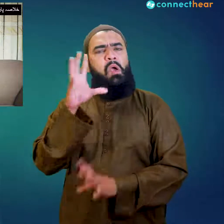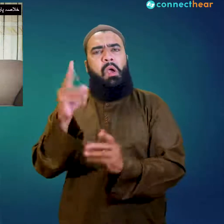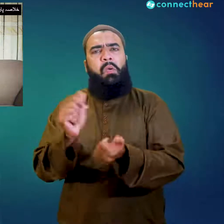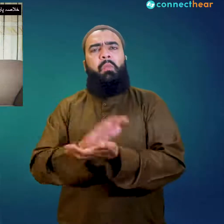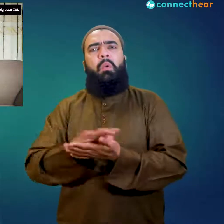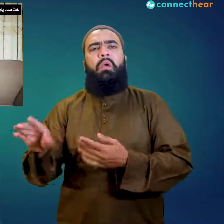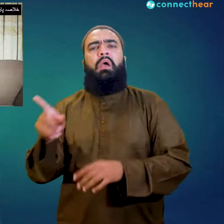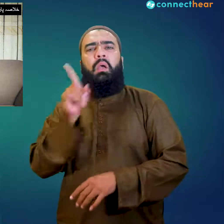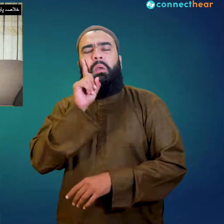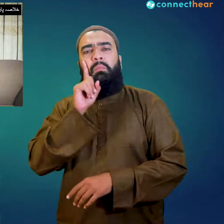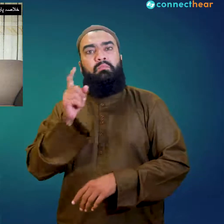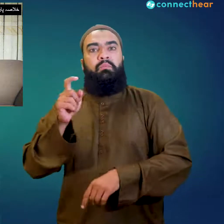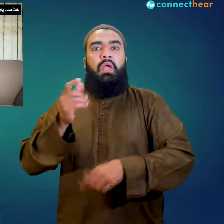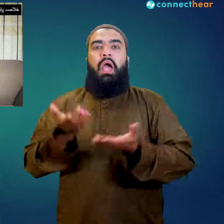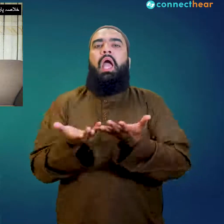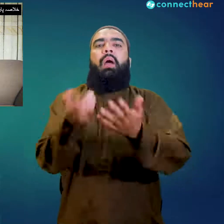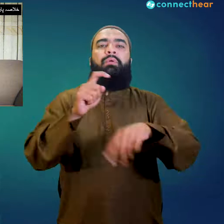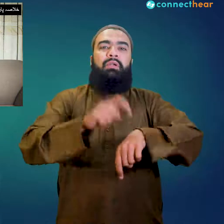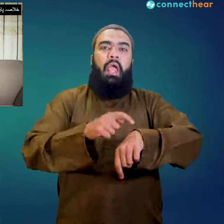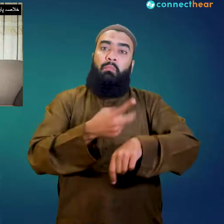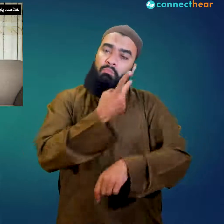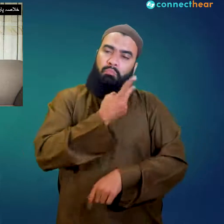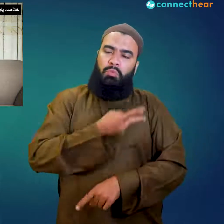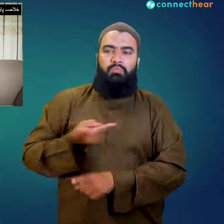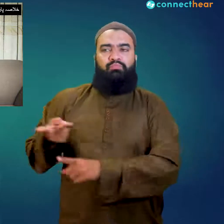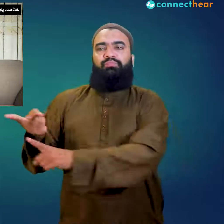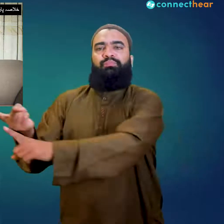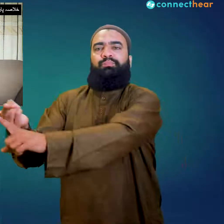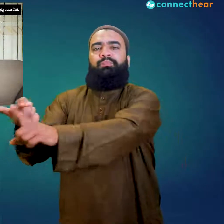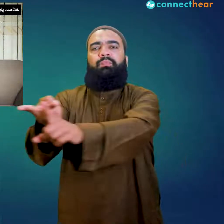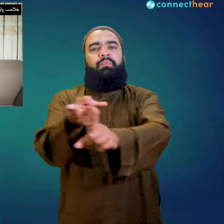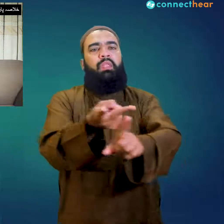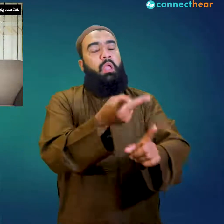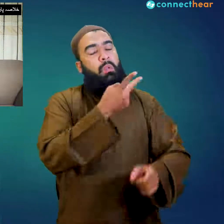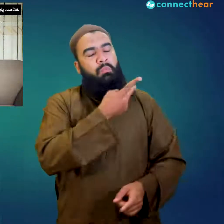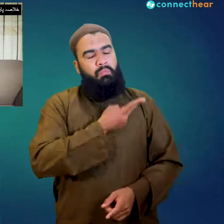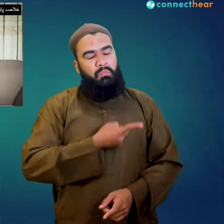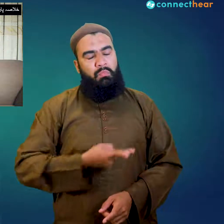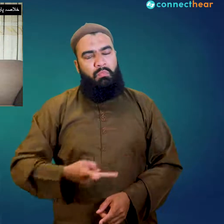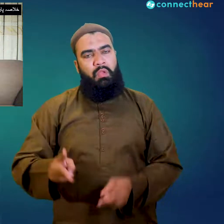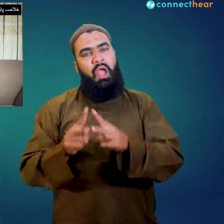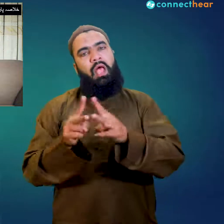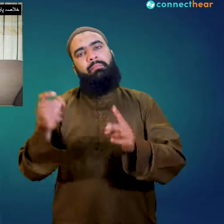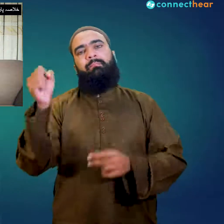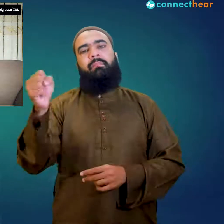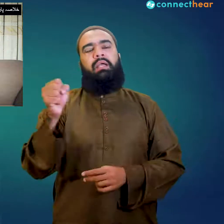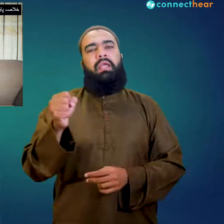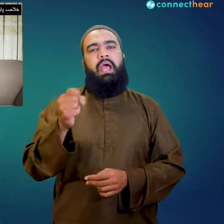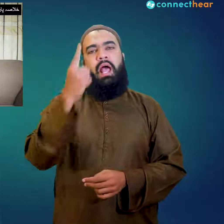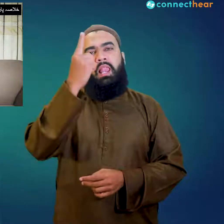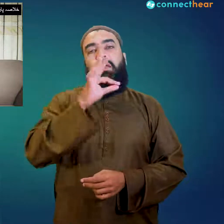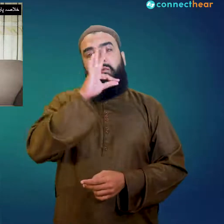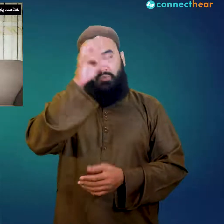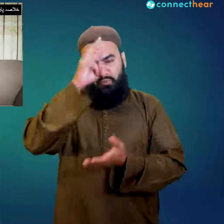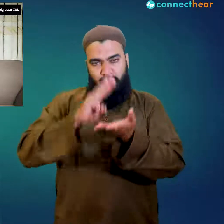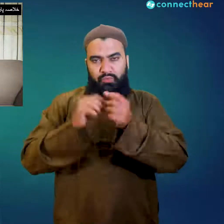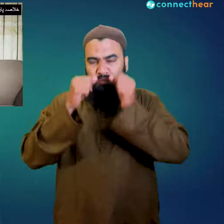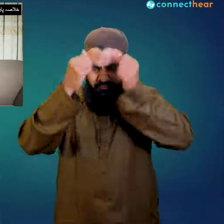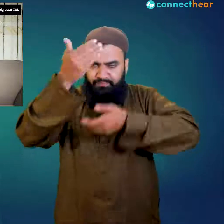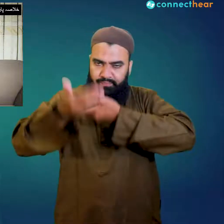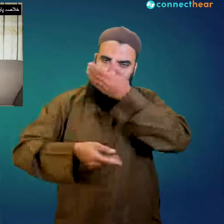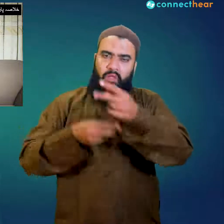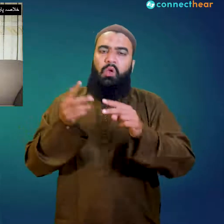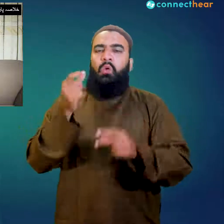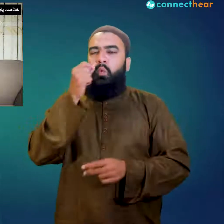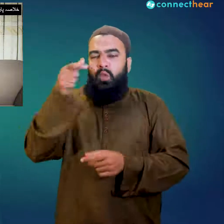گی، اور اسی وجہ سے ہی اس کو اس خیر امم کا لقب عطا فرمایا گیا ہے۔ اور